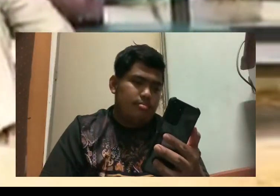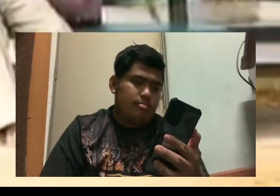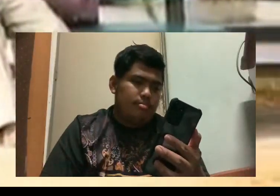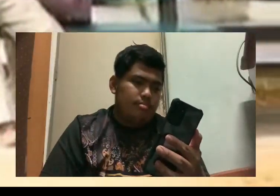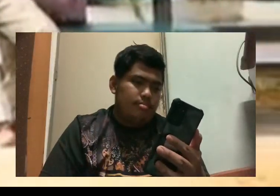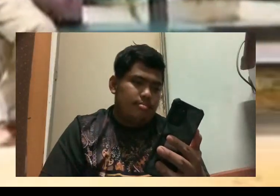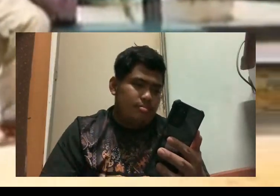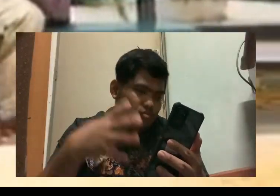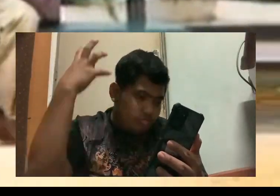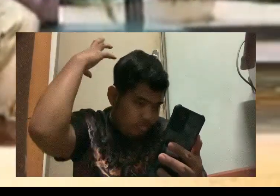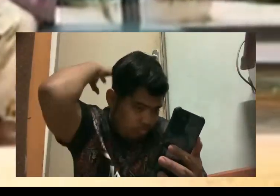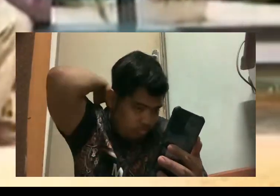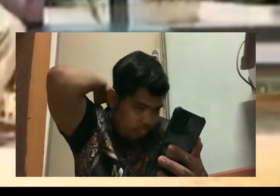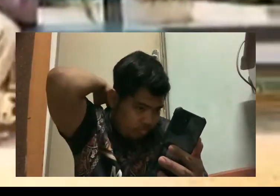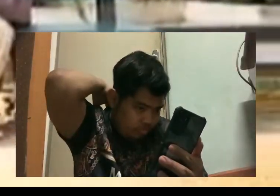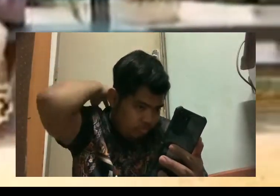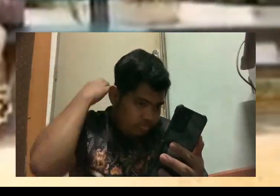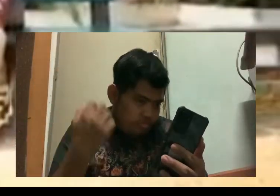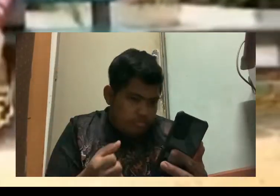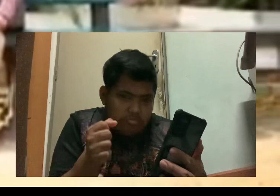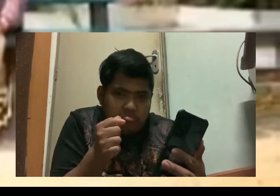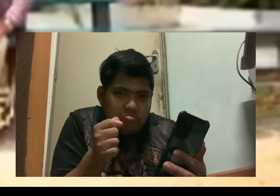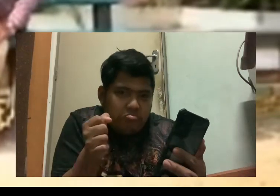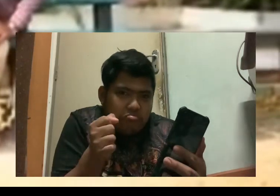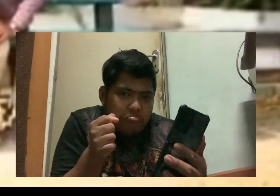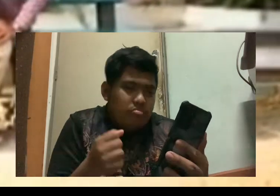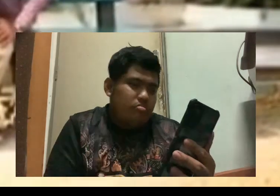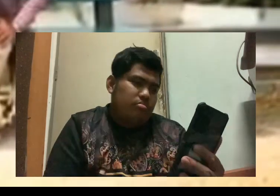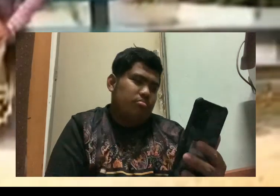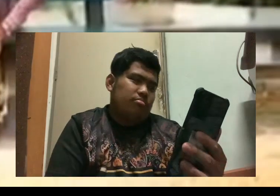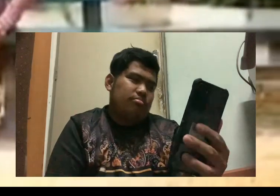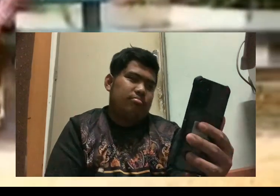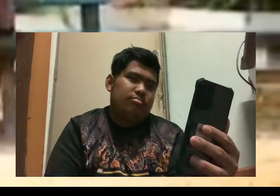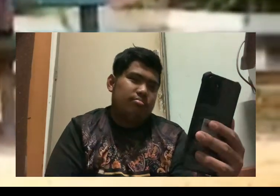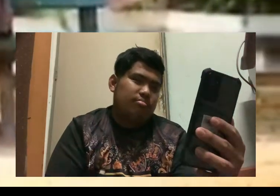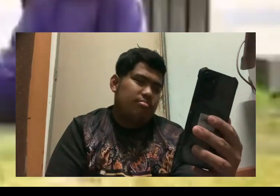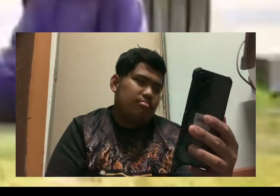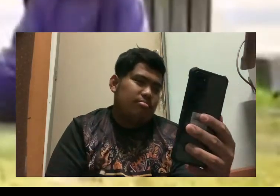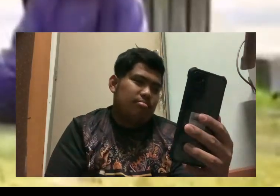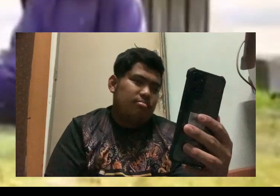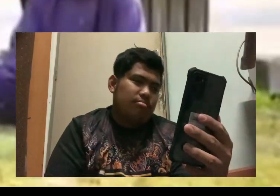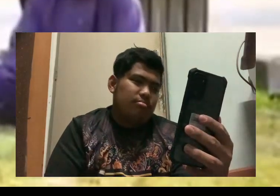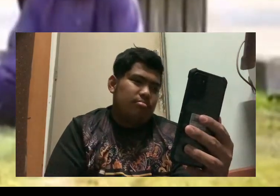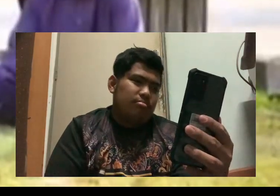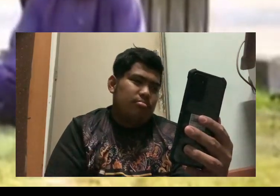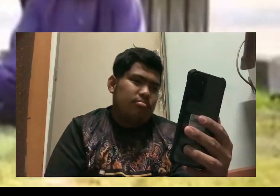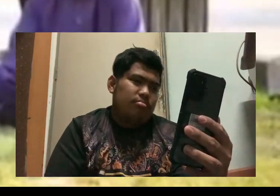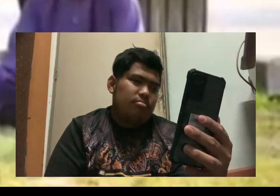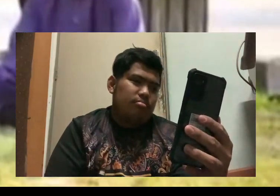बेटा ओ बेटा ओ मेरे को कैंटीन पे तो छोड़ दे बेटा, मेरे को चले नहीं जा रहा।